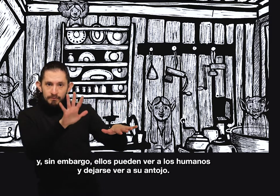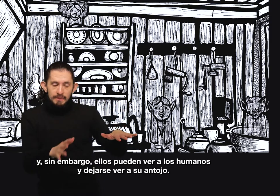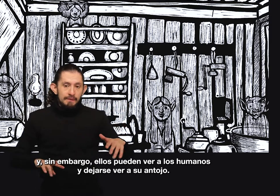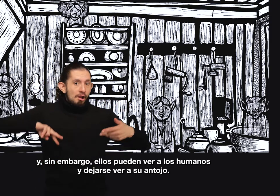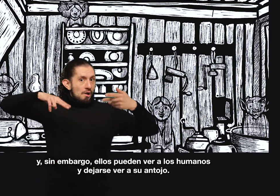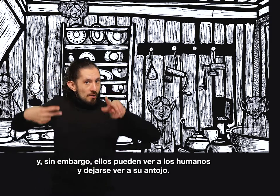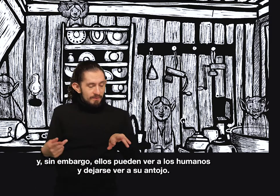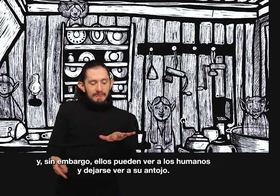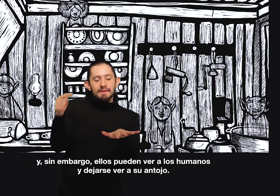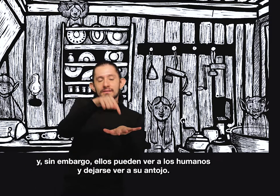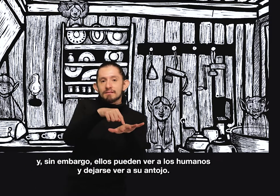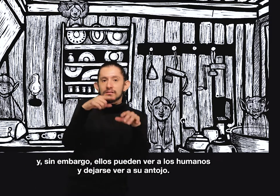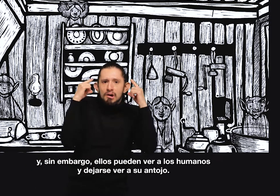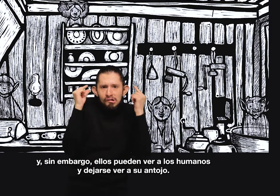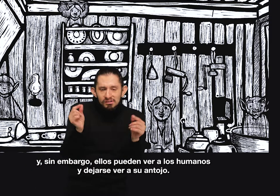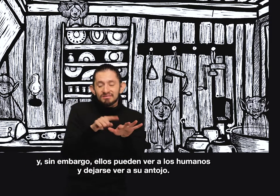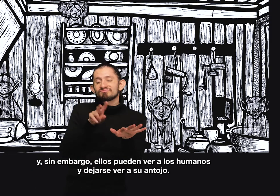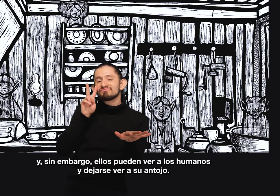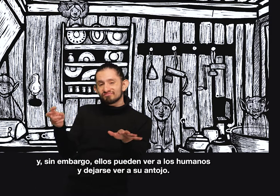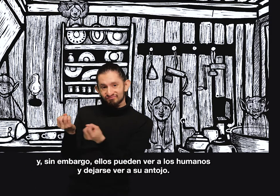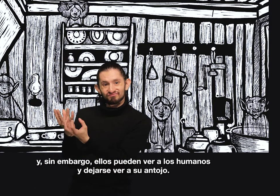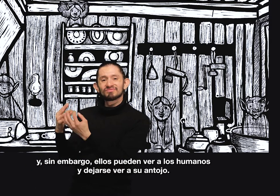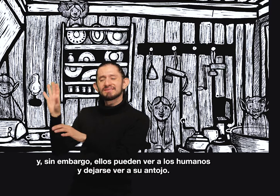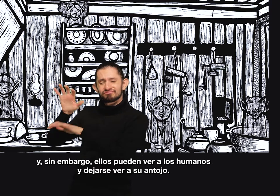pueden ver a los humanos y dejarse ver a su antojo.